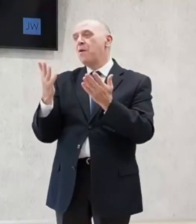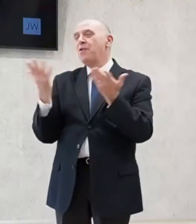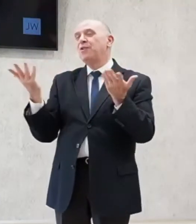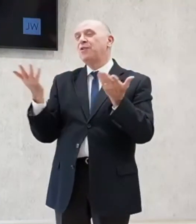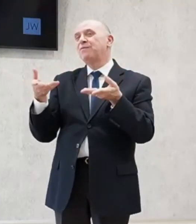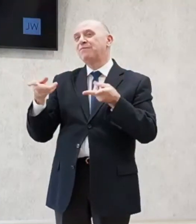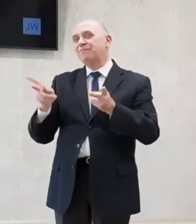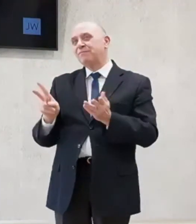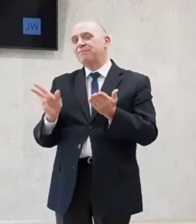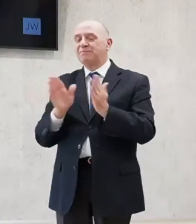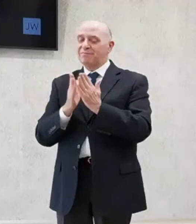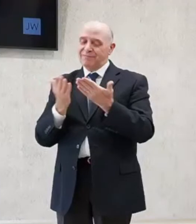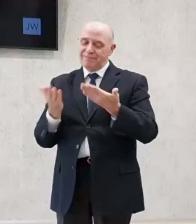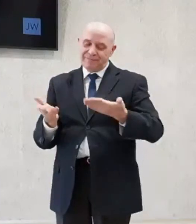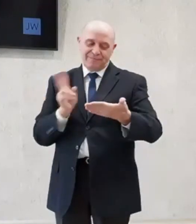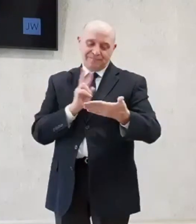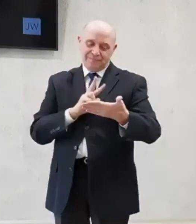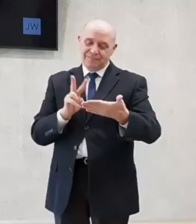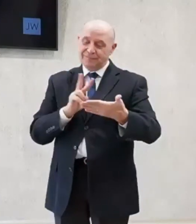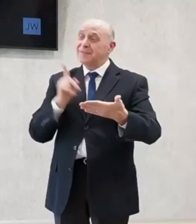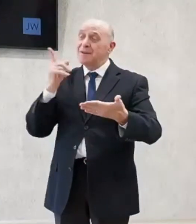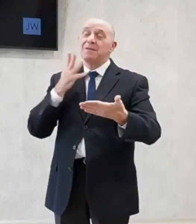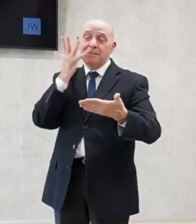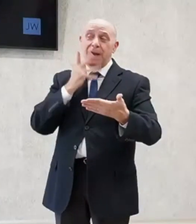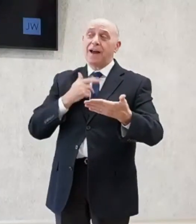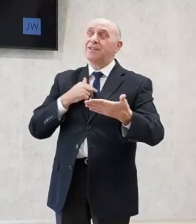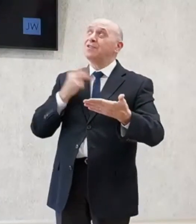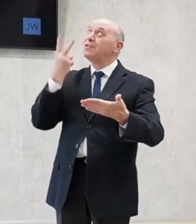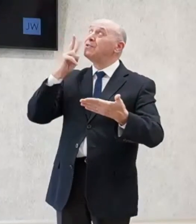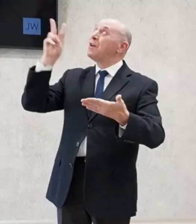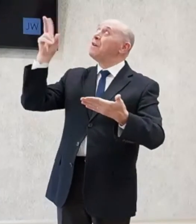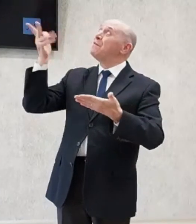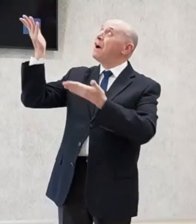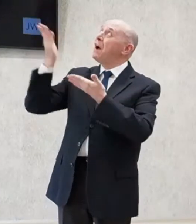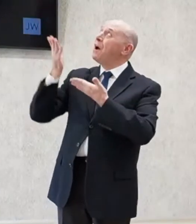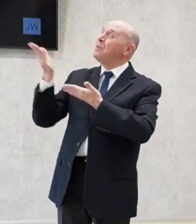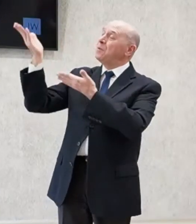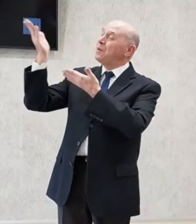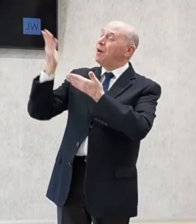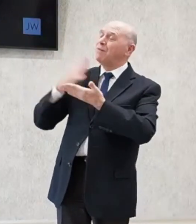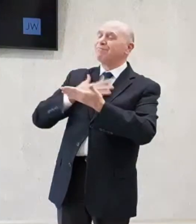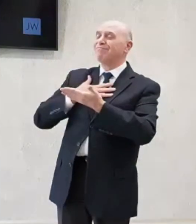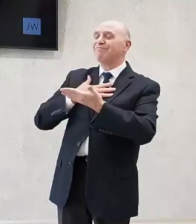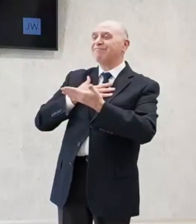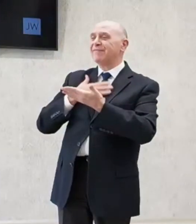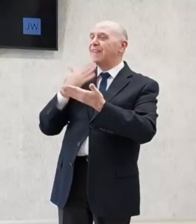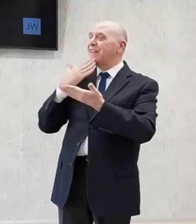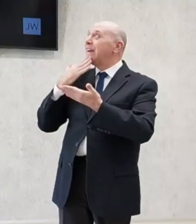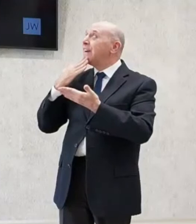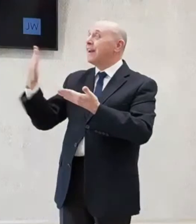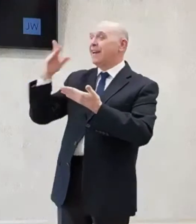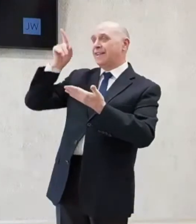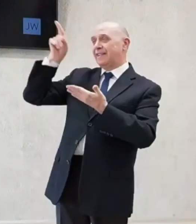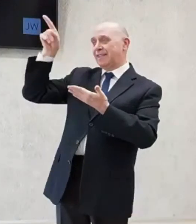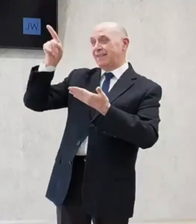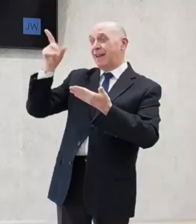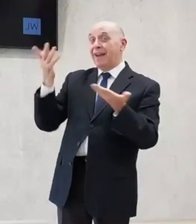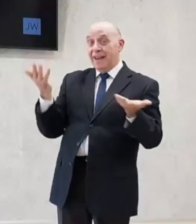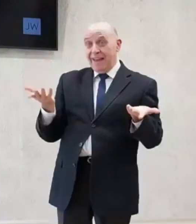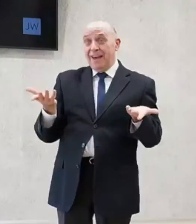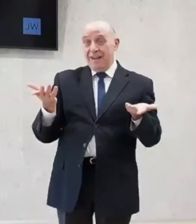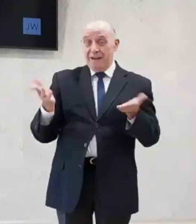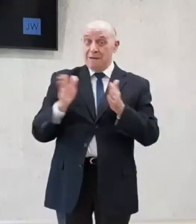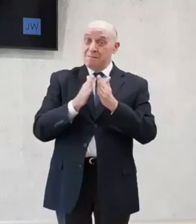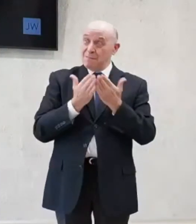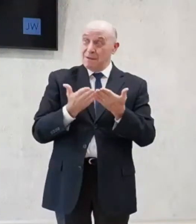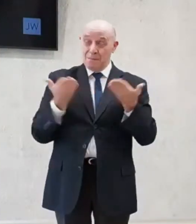Geova e l'aiuto che lei che lui le dava l'essere studiosi della Bibbia